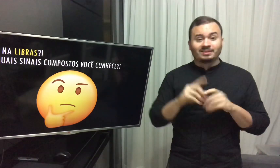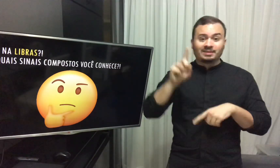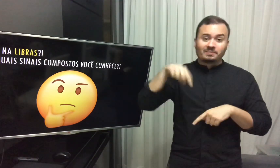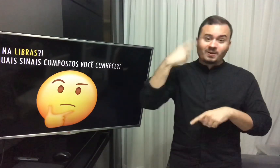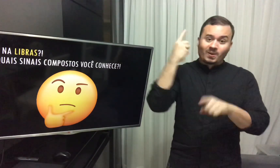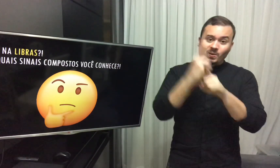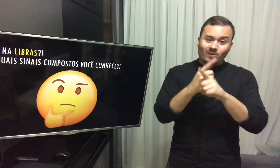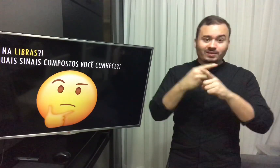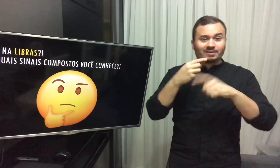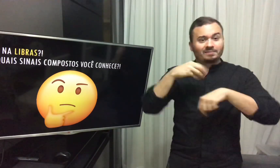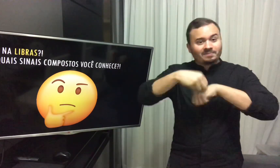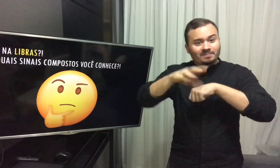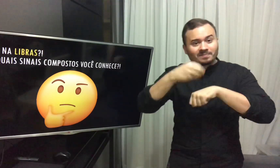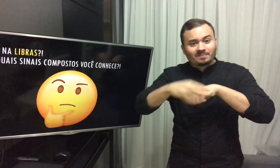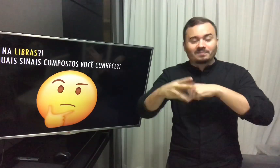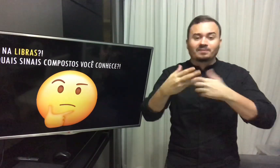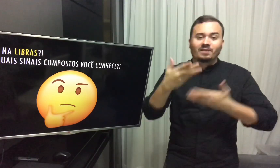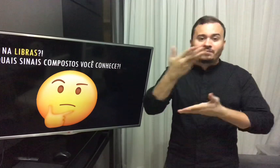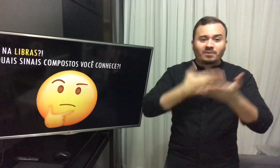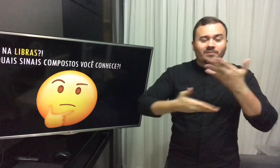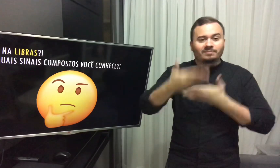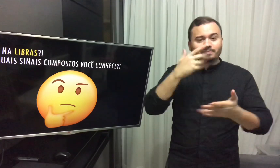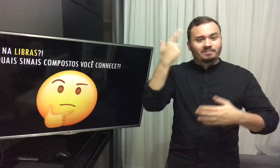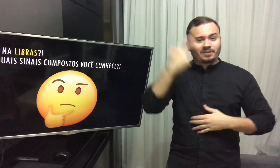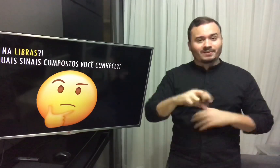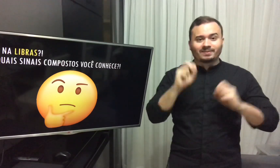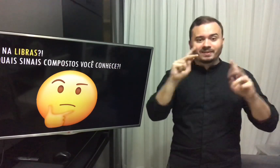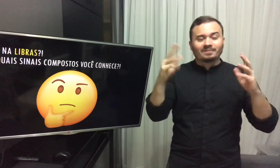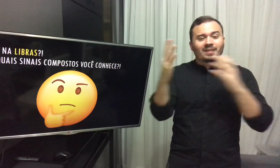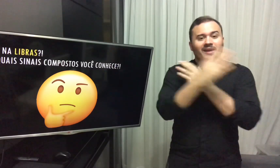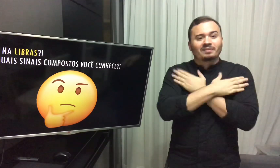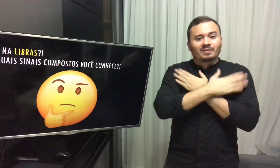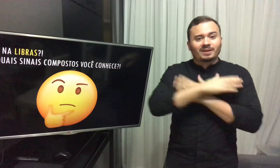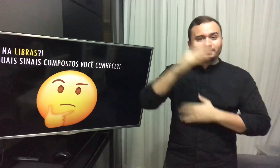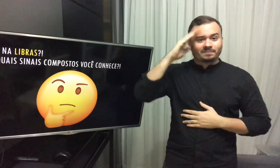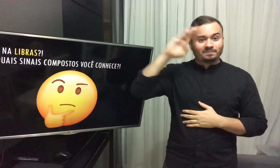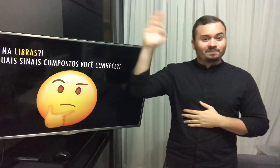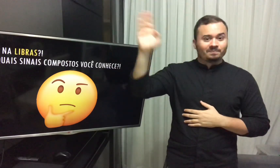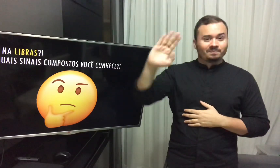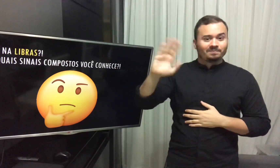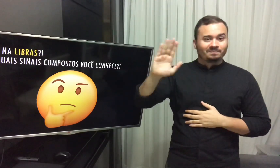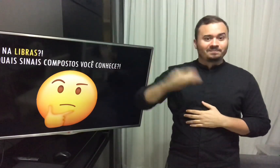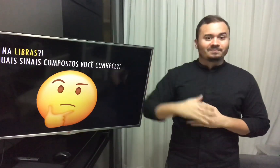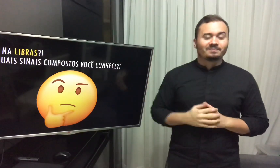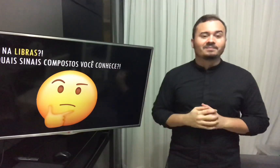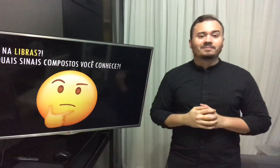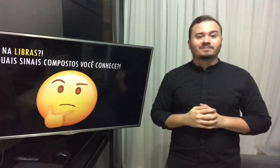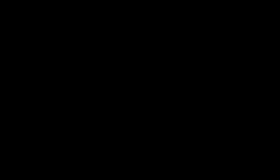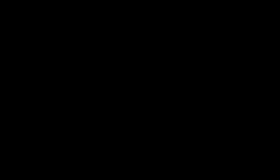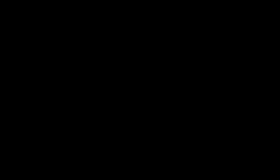A gente já está chegando ao final dessa aula. Espero encontrar vocês depois. Um abração, bons estudos.